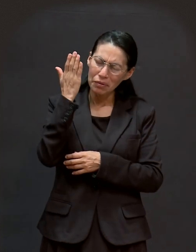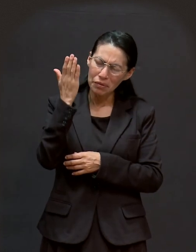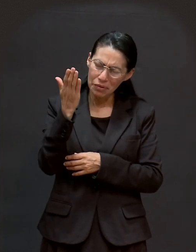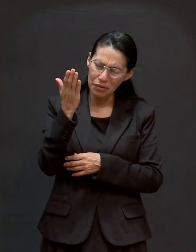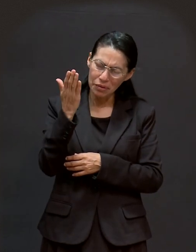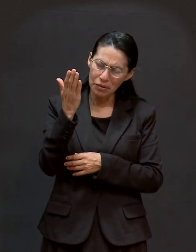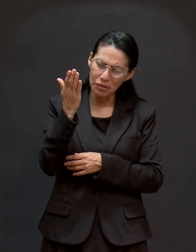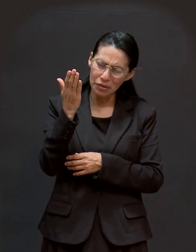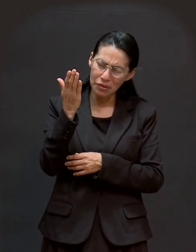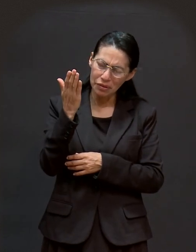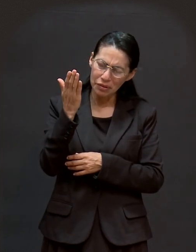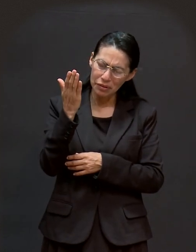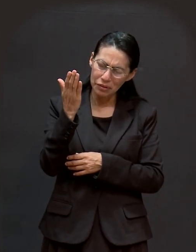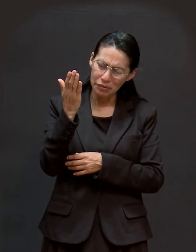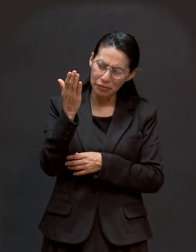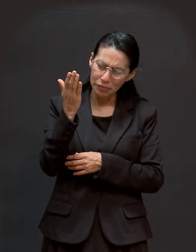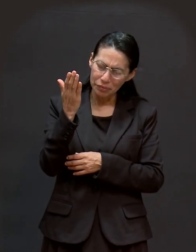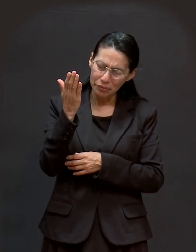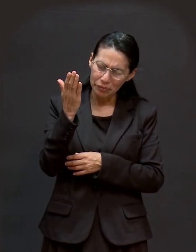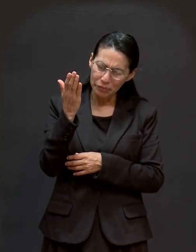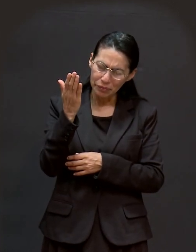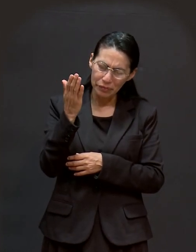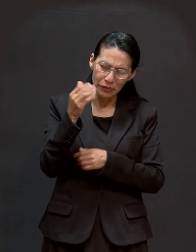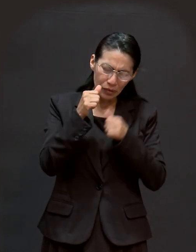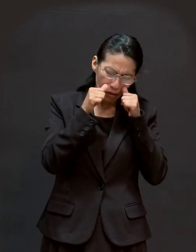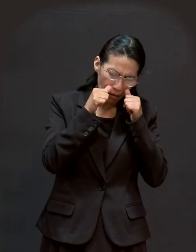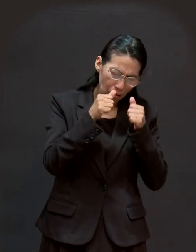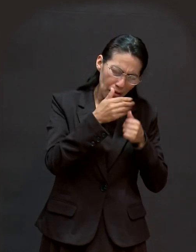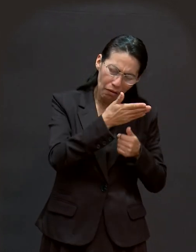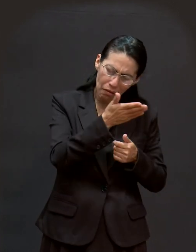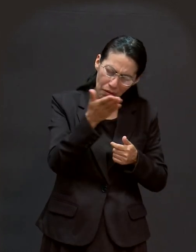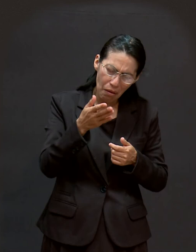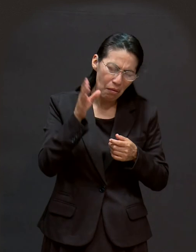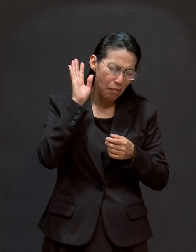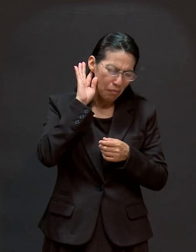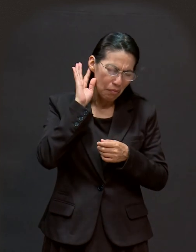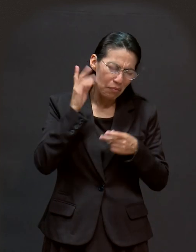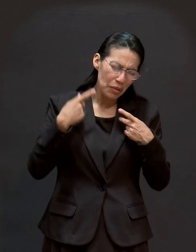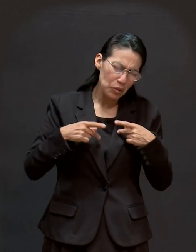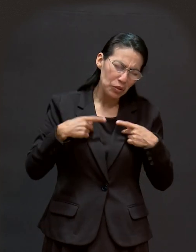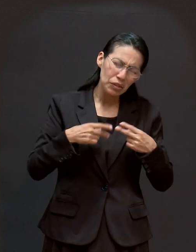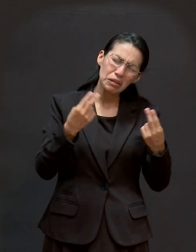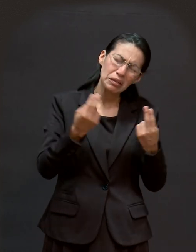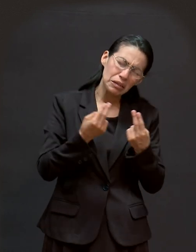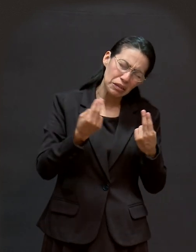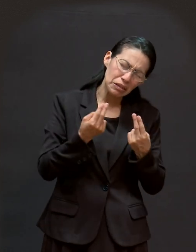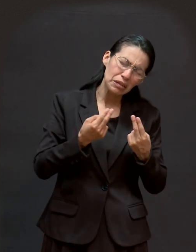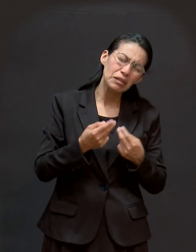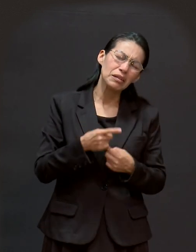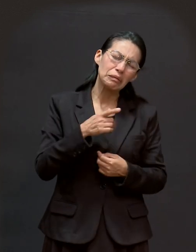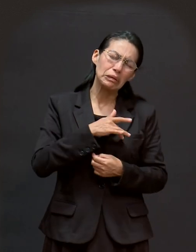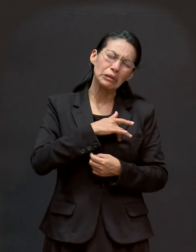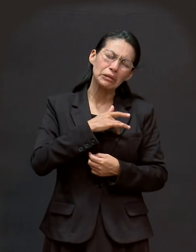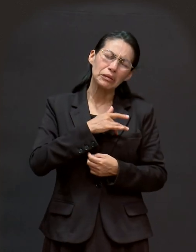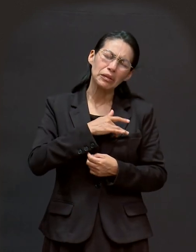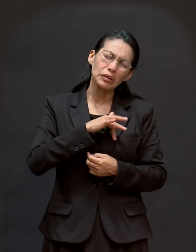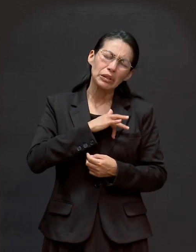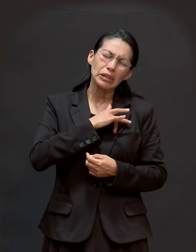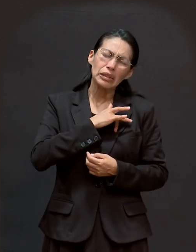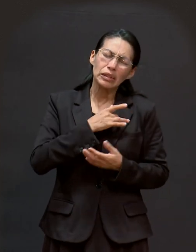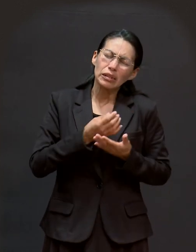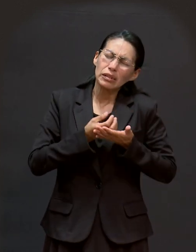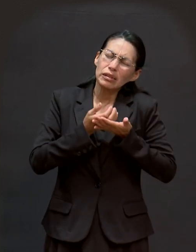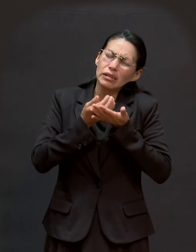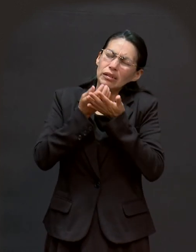señor esta hora hemos escuchado del corazón de muchas personas su necesidad y